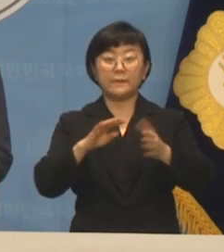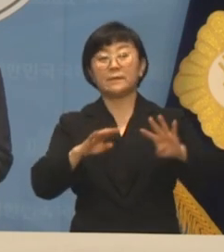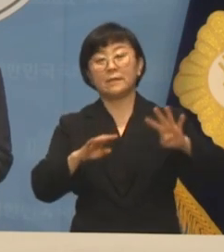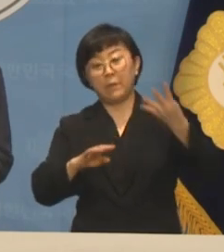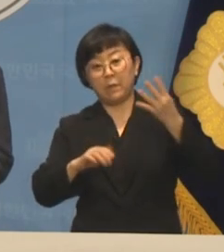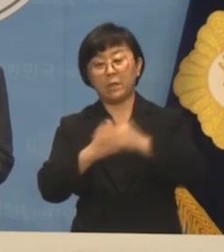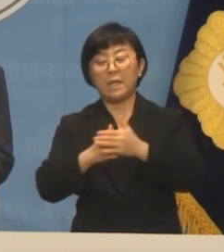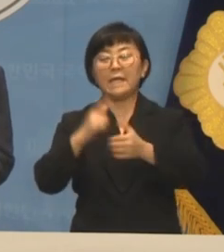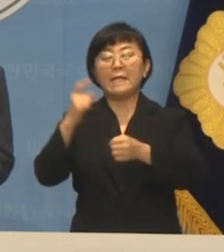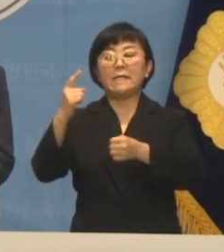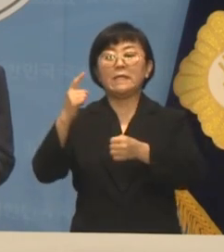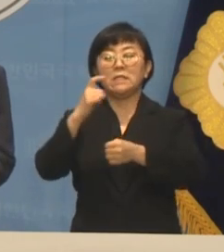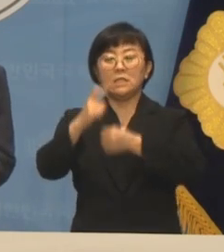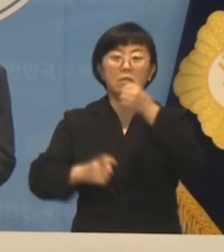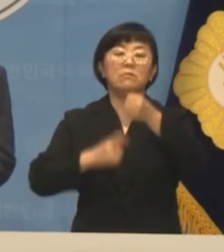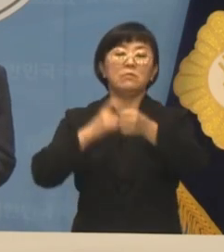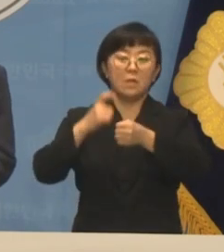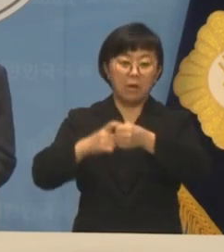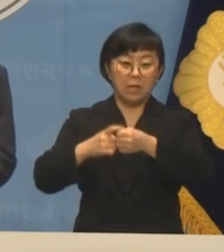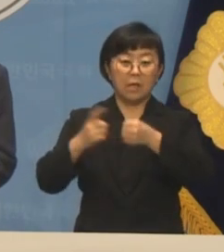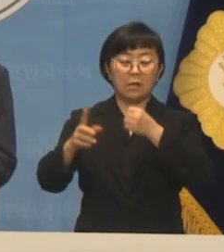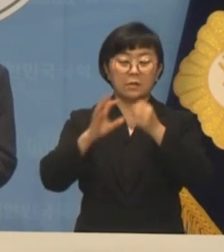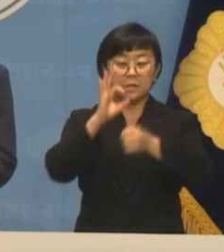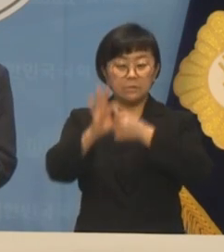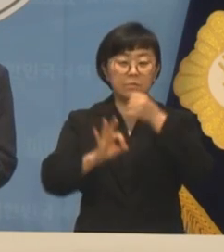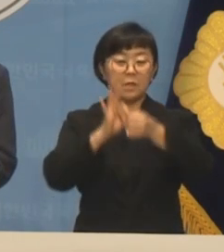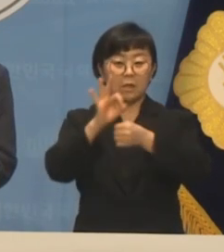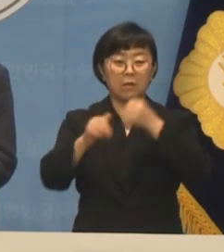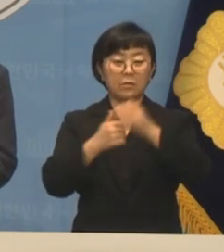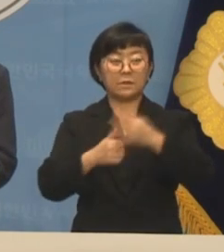걸쳐서 4,000명 늘릴 것을